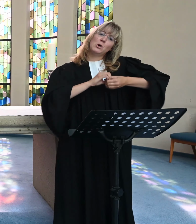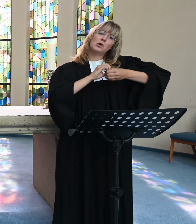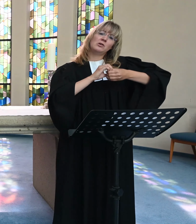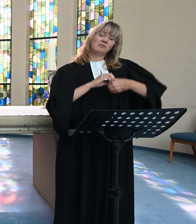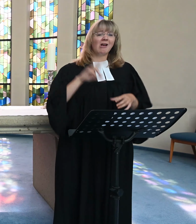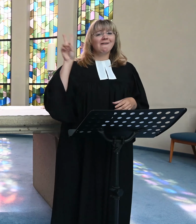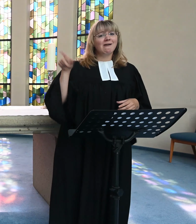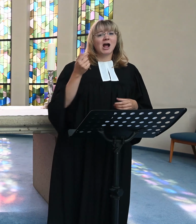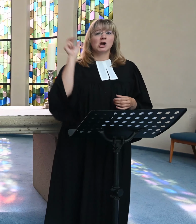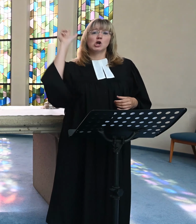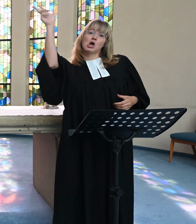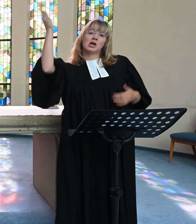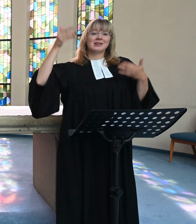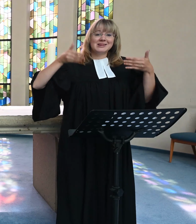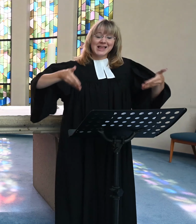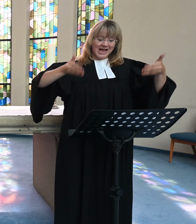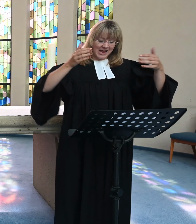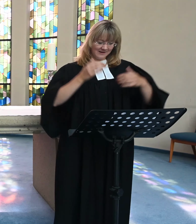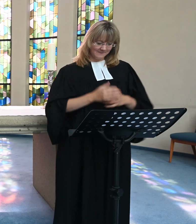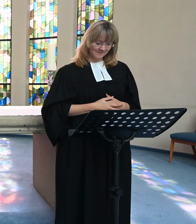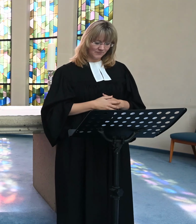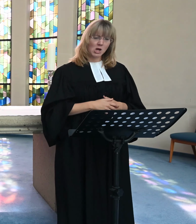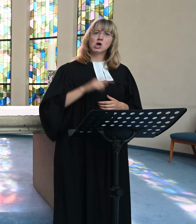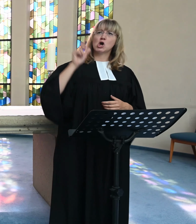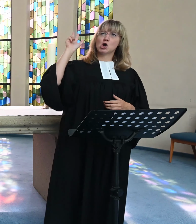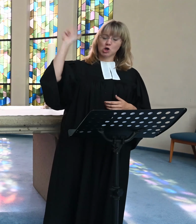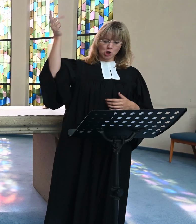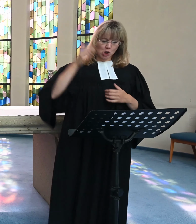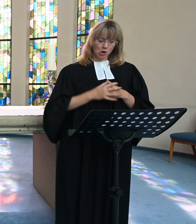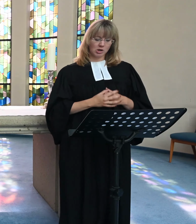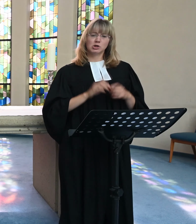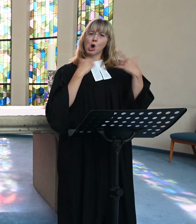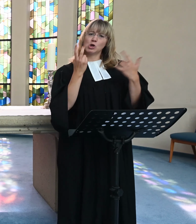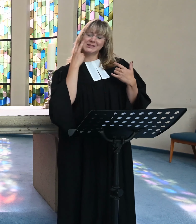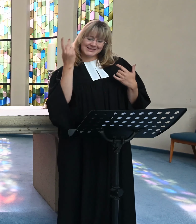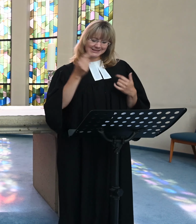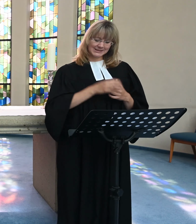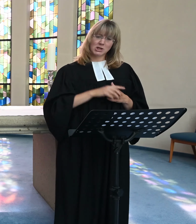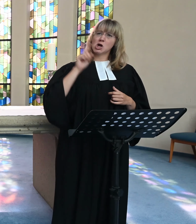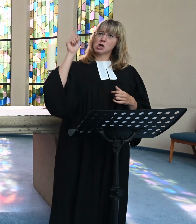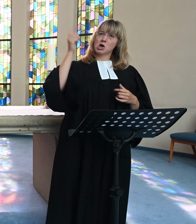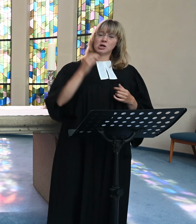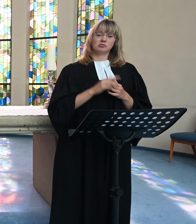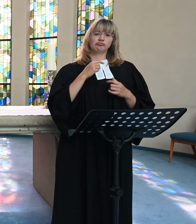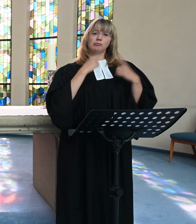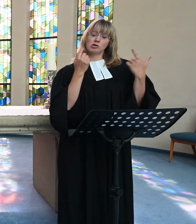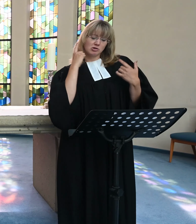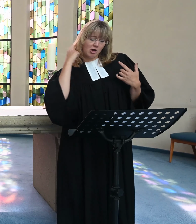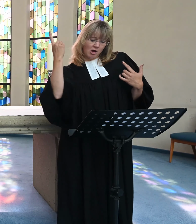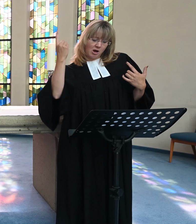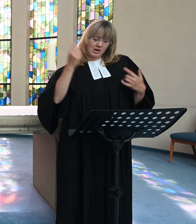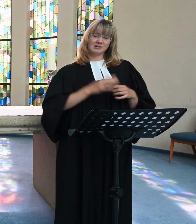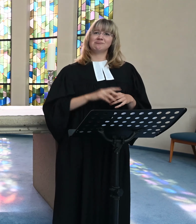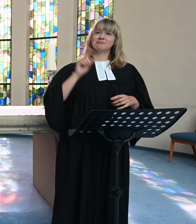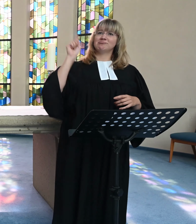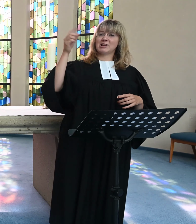Gott ist bei uns. Und er ist ein Gott, der uns sieht, der uns hört, der mit uns